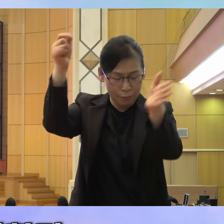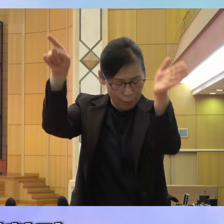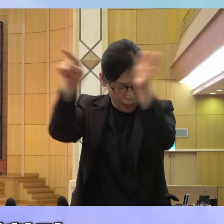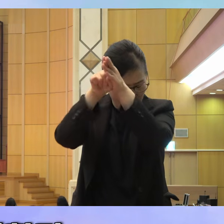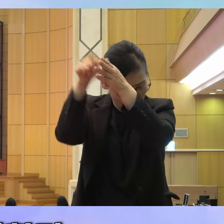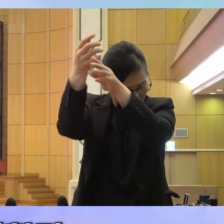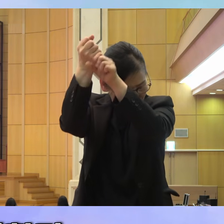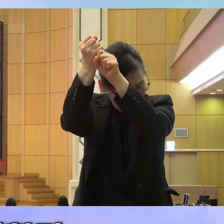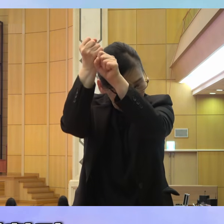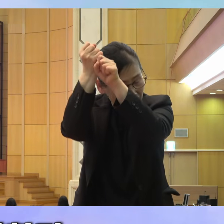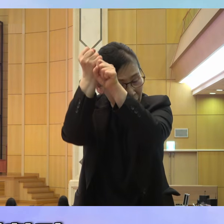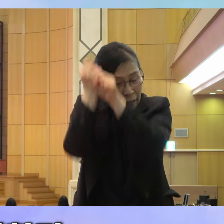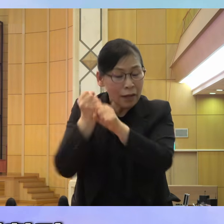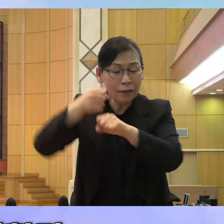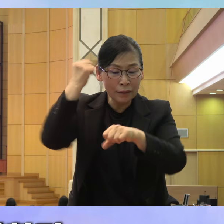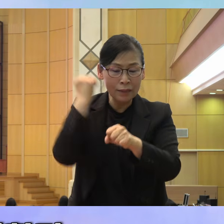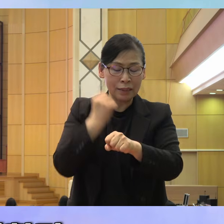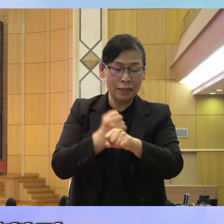주님만